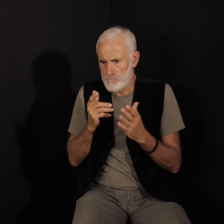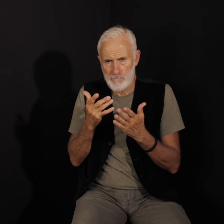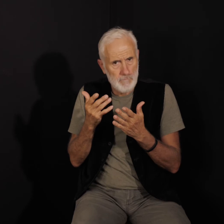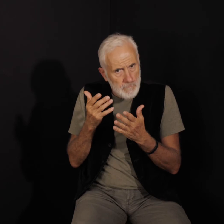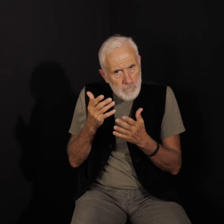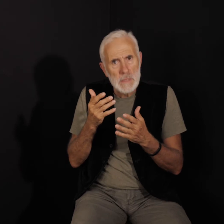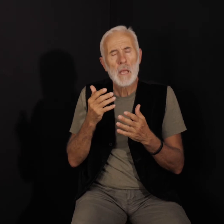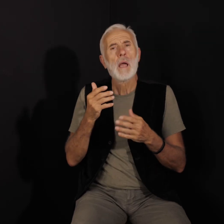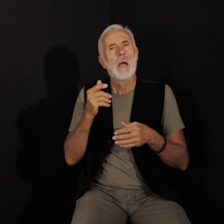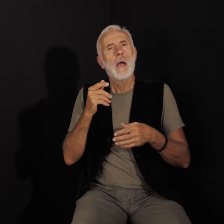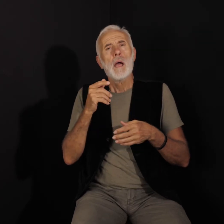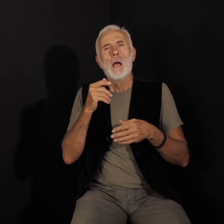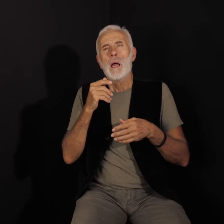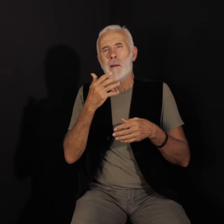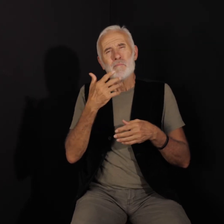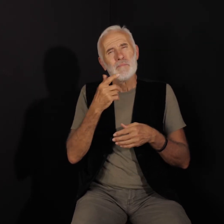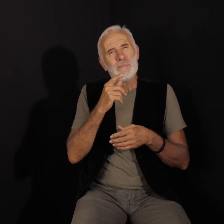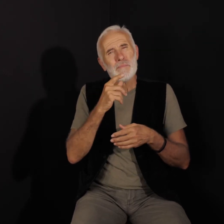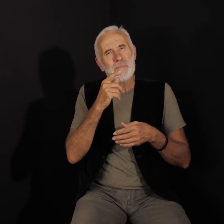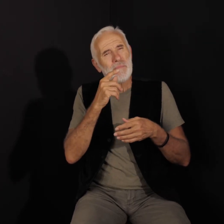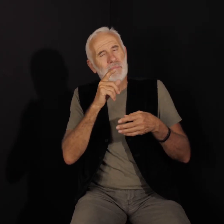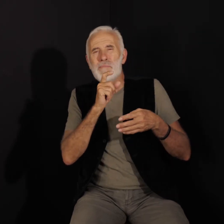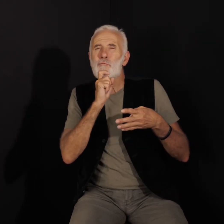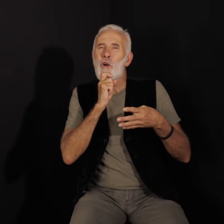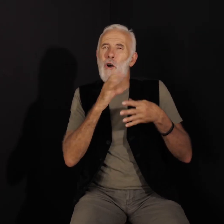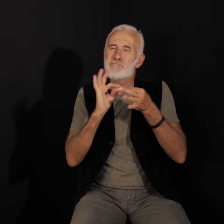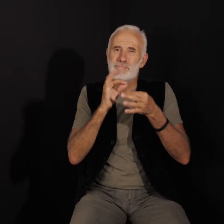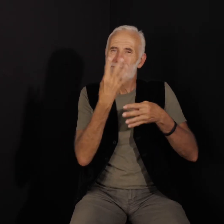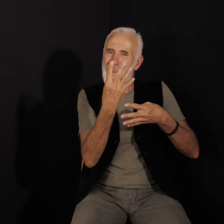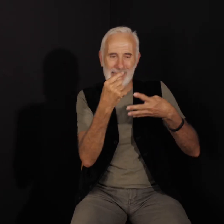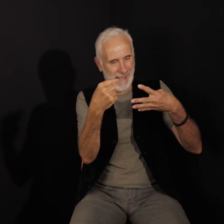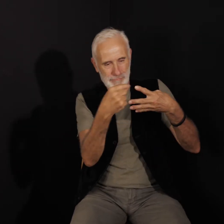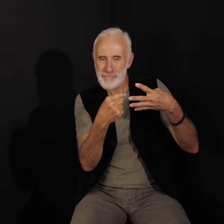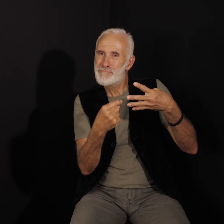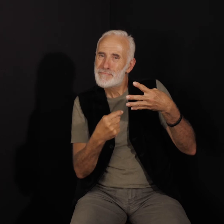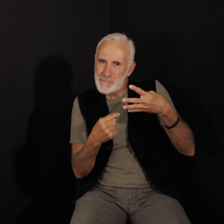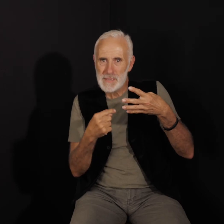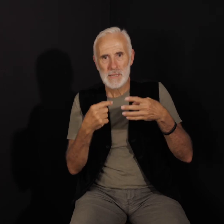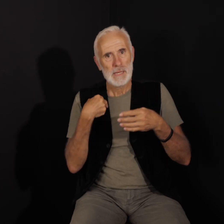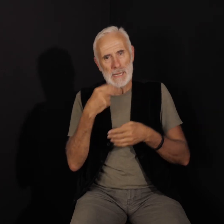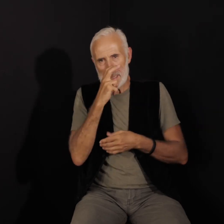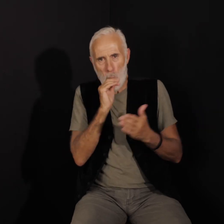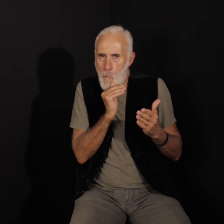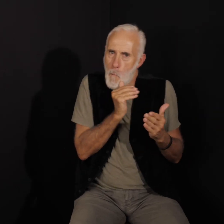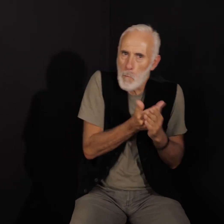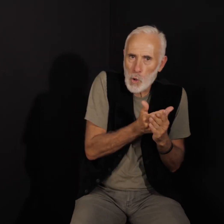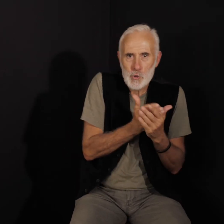comme je l'ai déjà dit, m'approcher des destins de ces 4 personnages que j'ai choisi de décrire